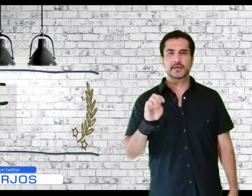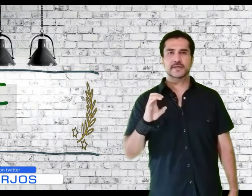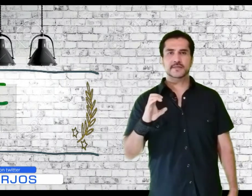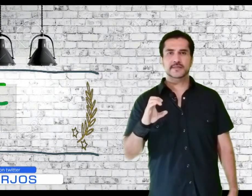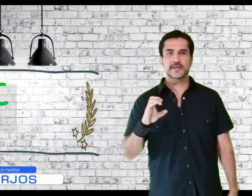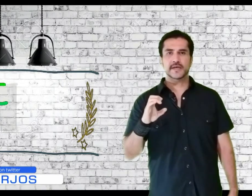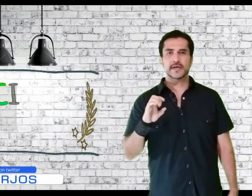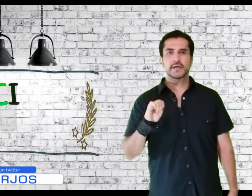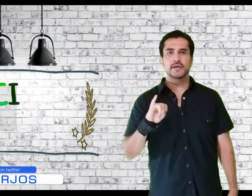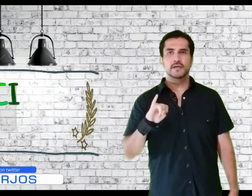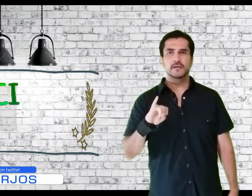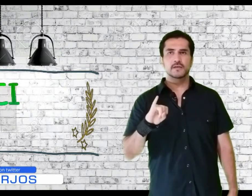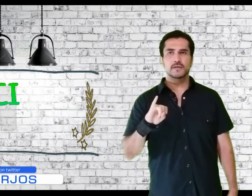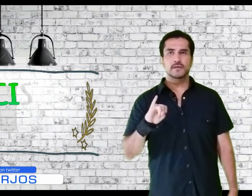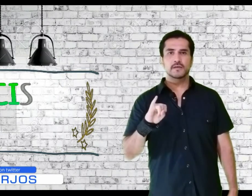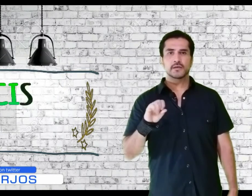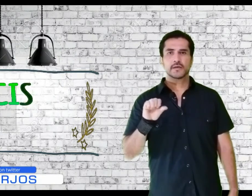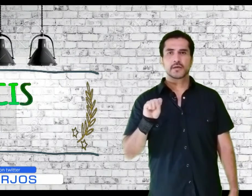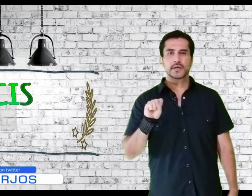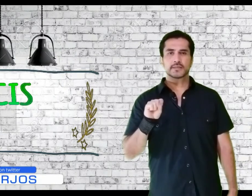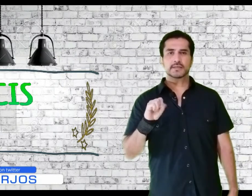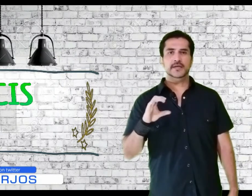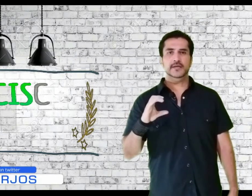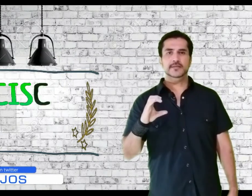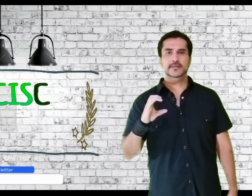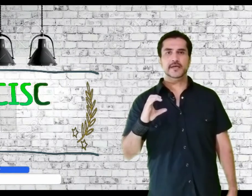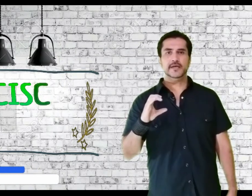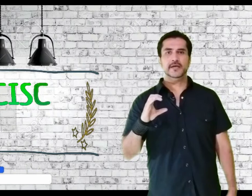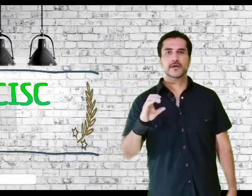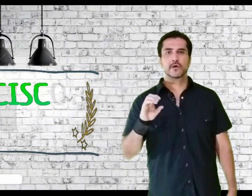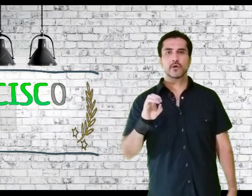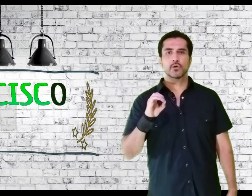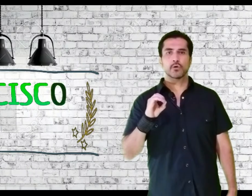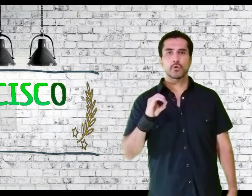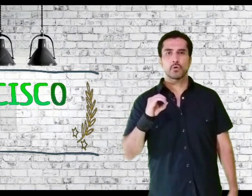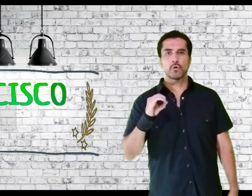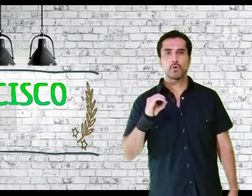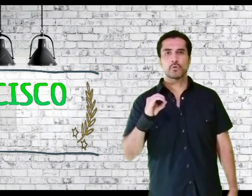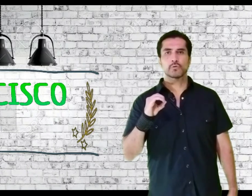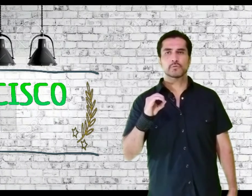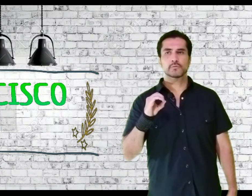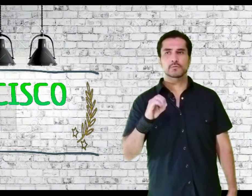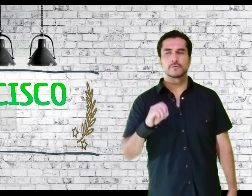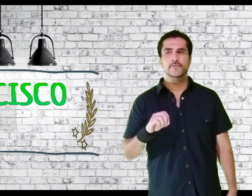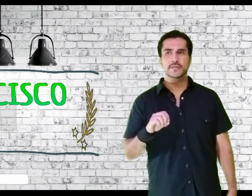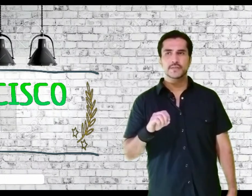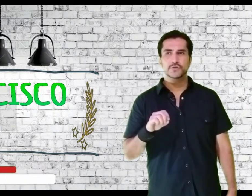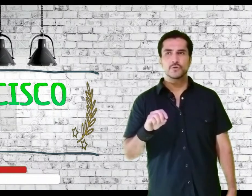N, C, I, S, C, O.